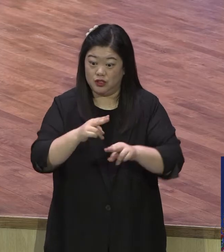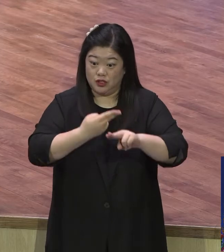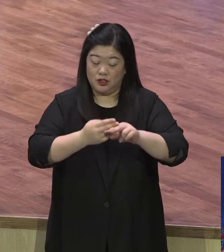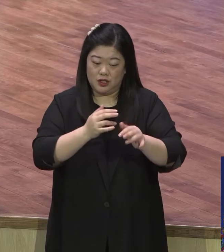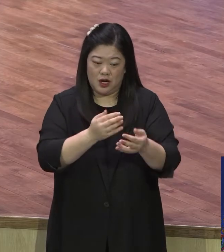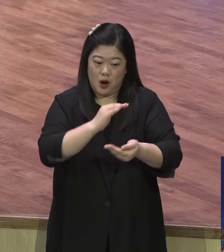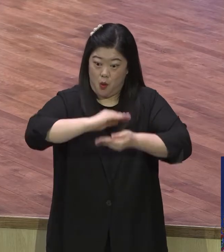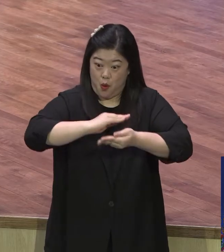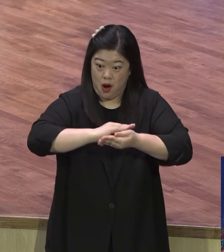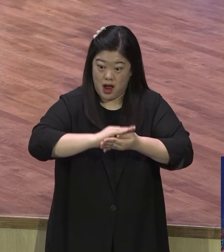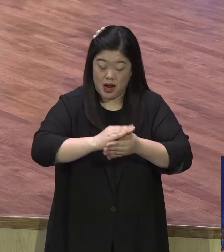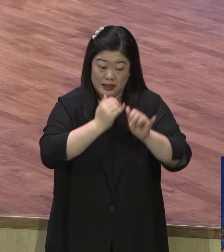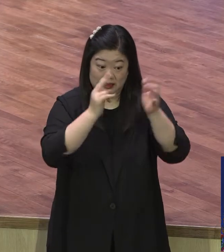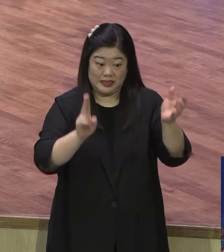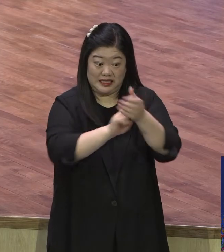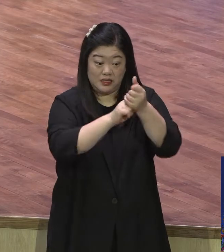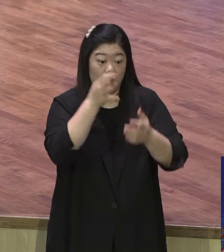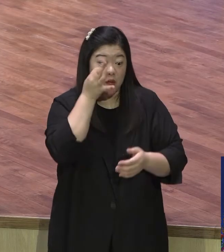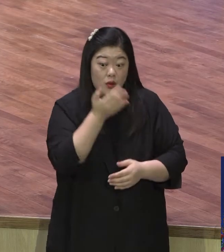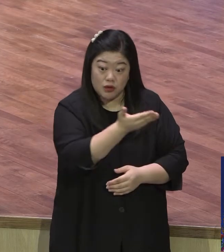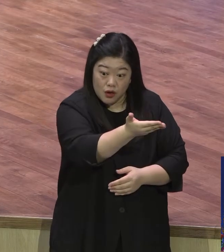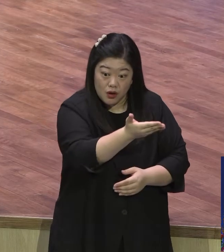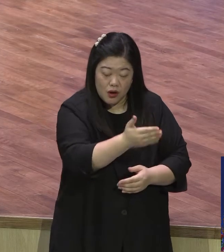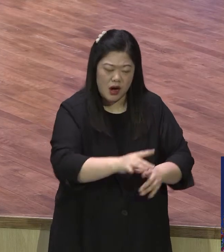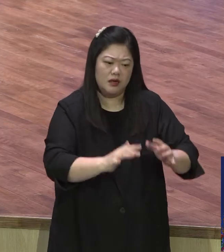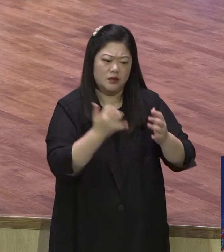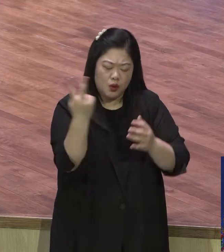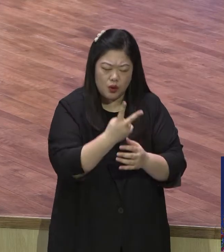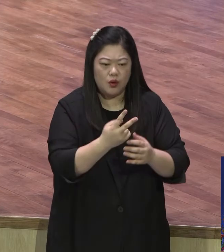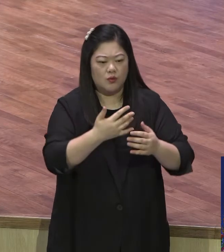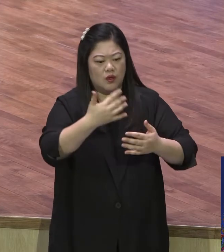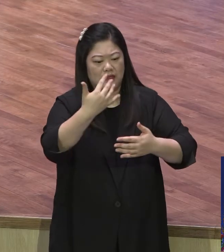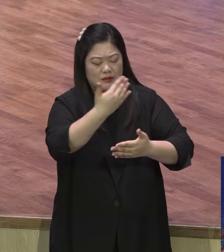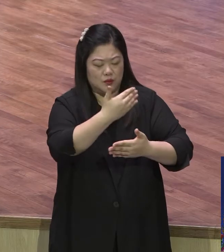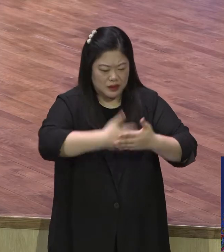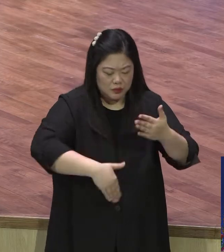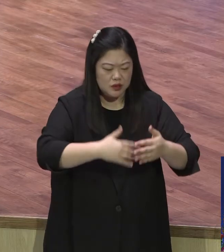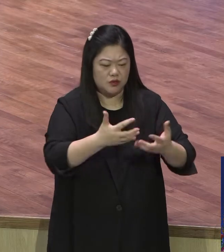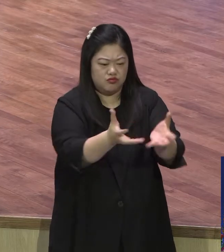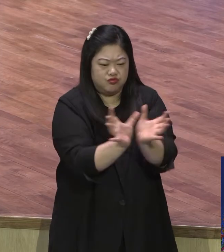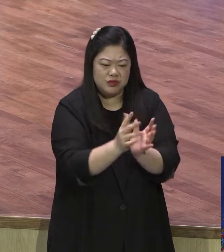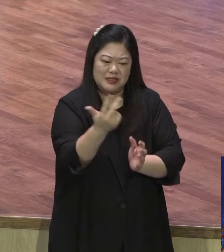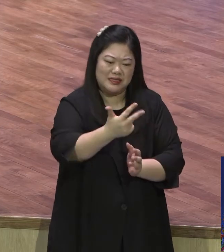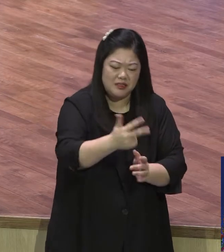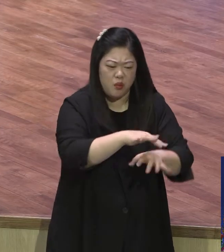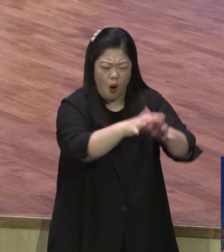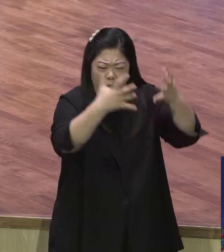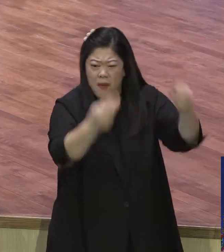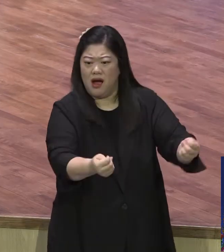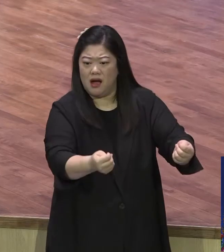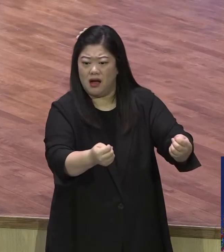예수님이 남기고 3년 동안 하고 간 건 제자에요 제자 12명 제자 70명은 없습니다 그 다음에